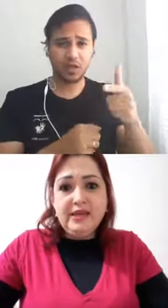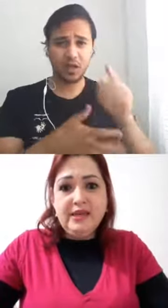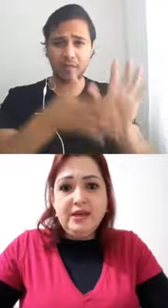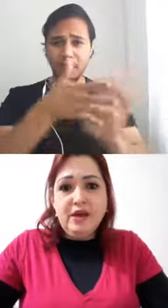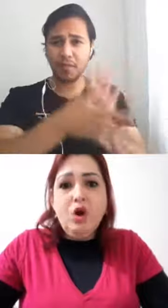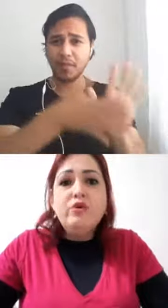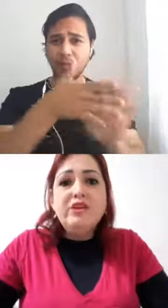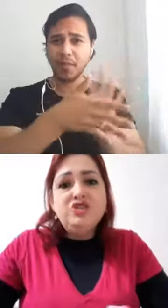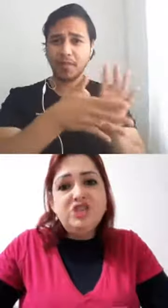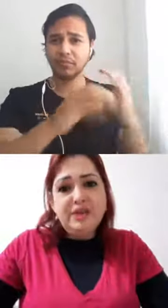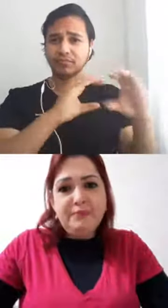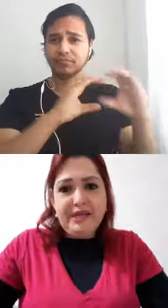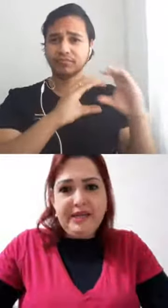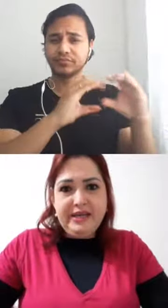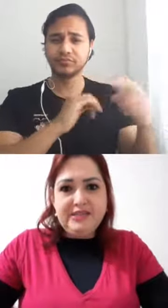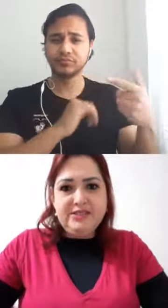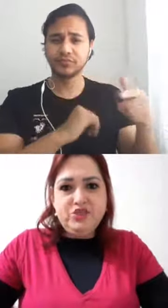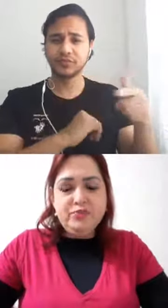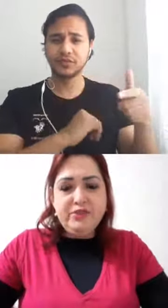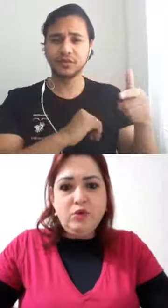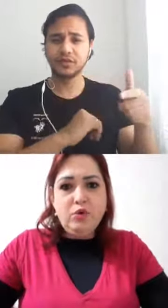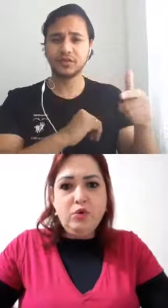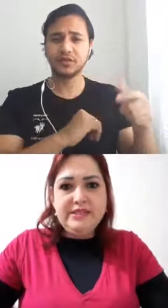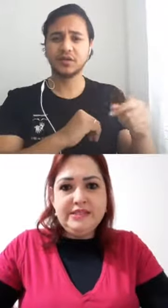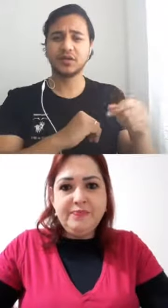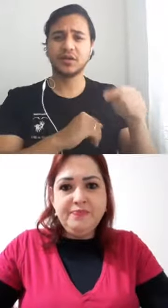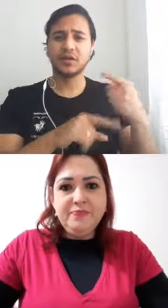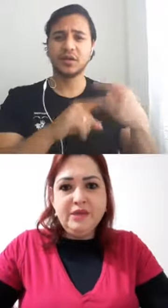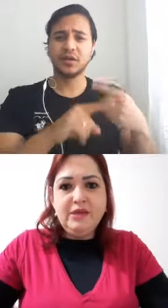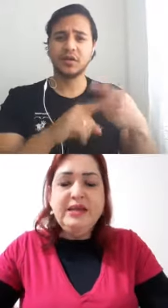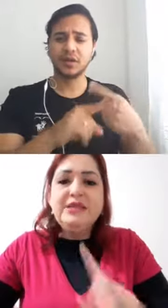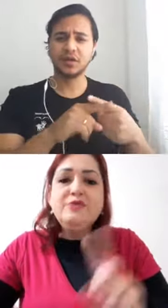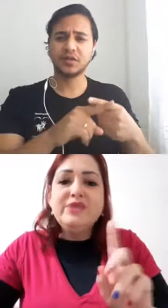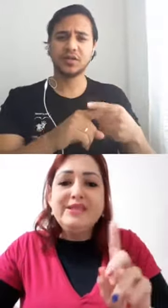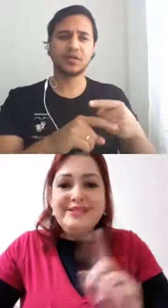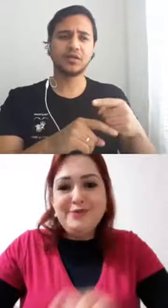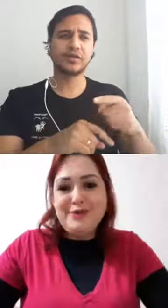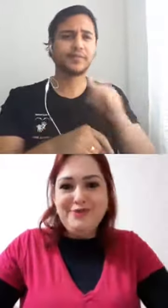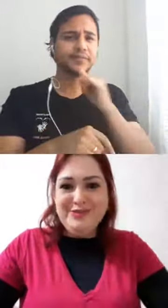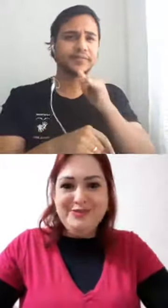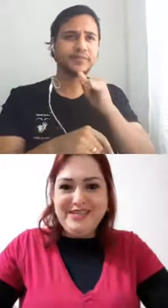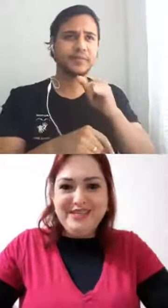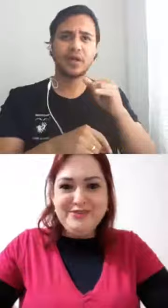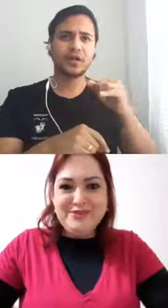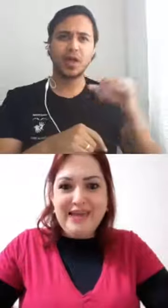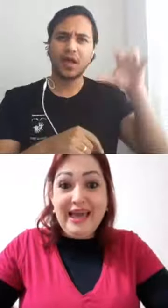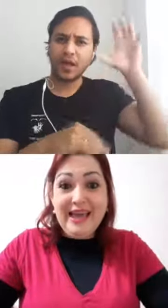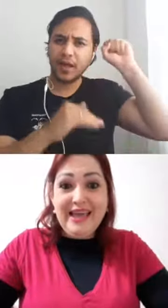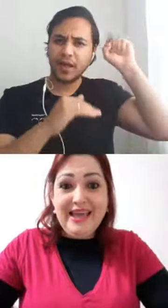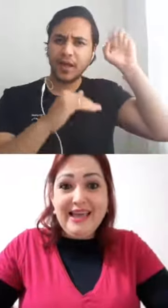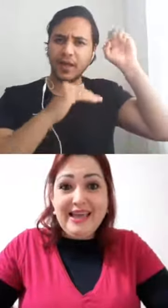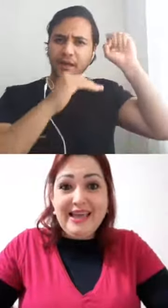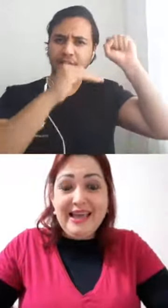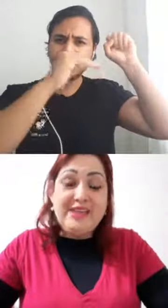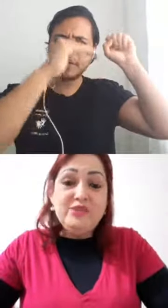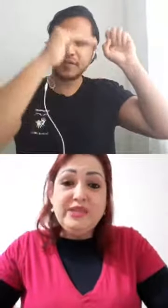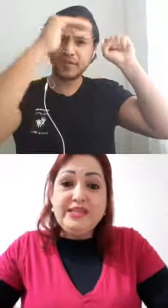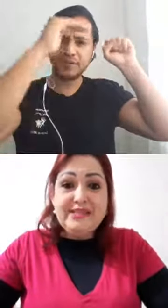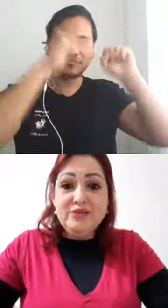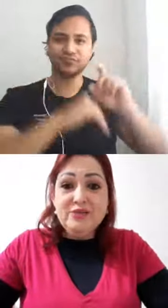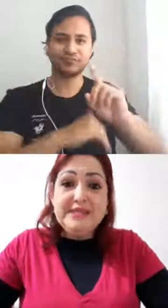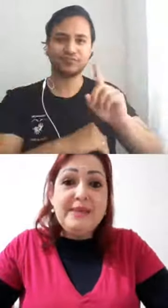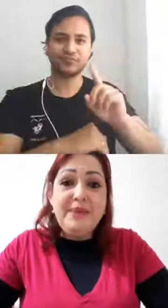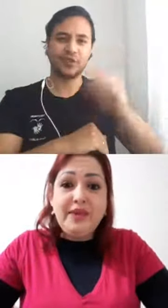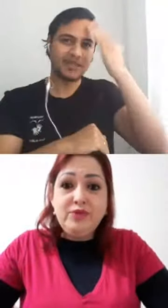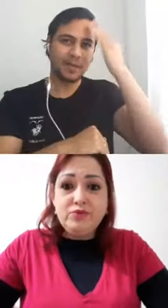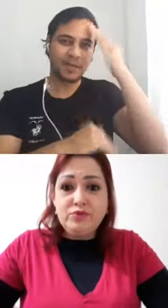ele ou que diga para ele esse tipo de coisa. E ele não cresceu ouvindo isso, né? Ele não